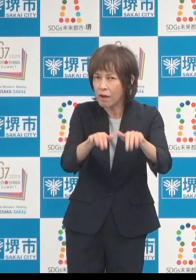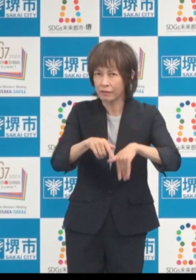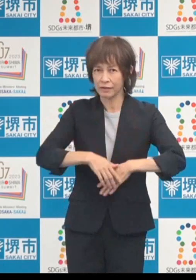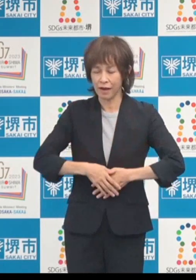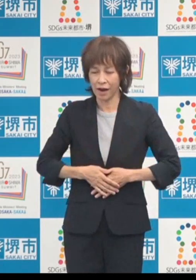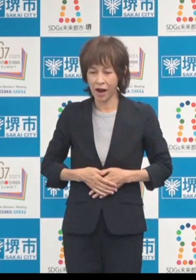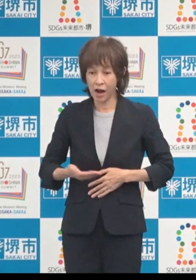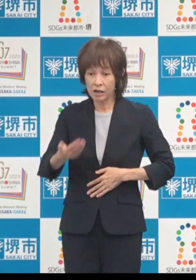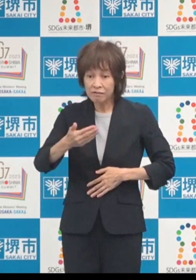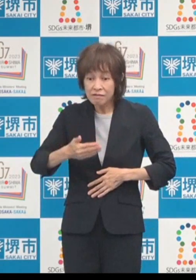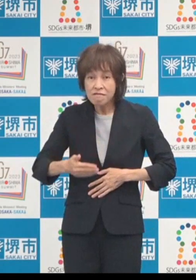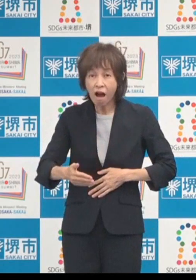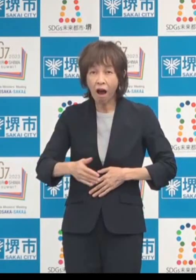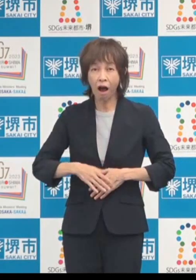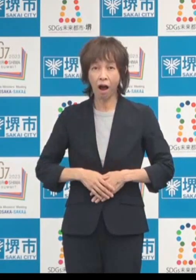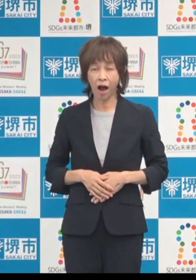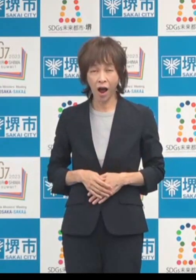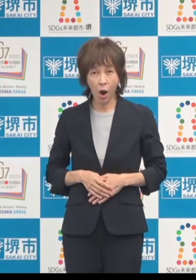段は重心を、